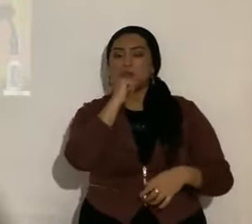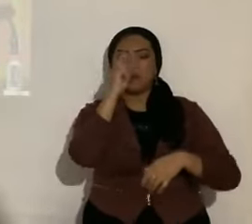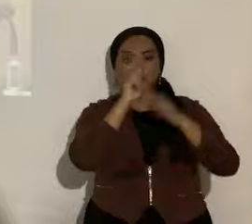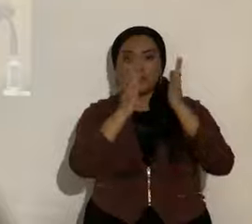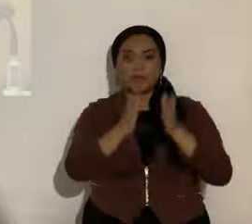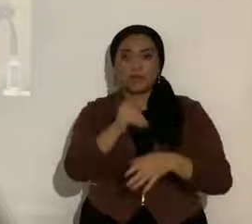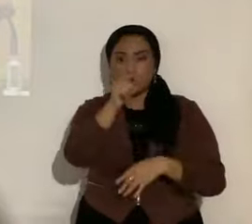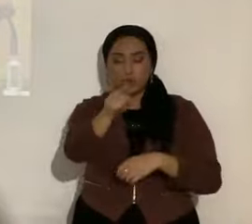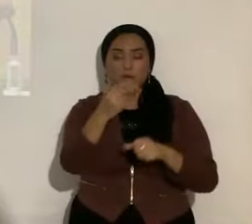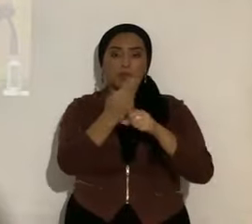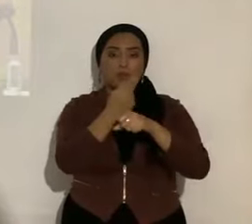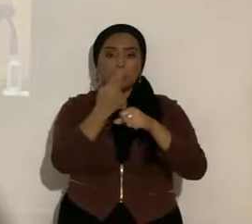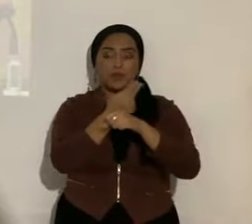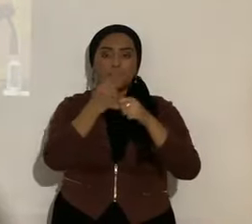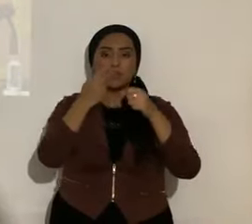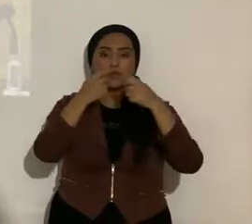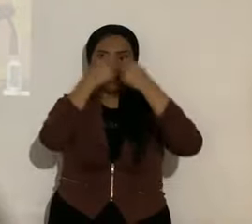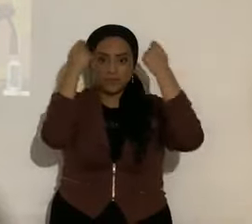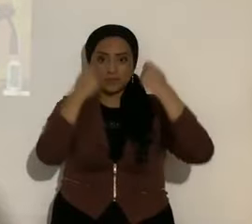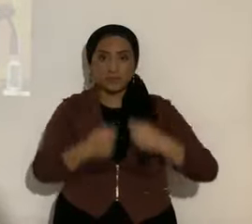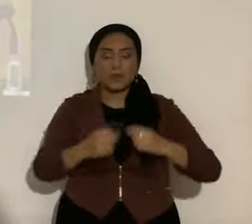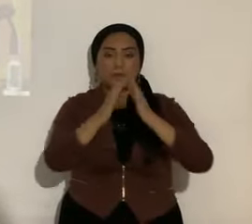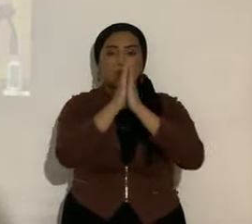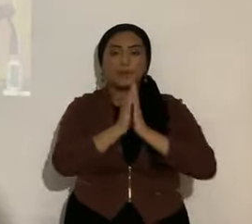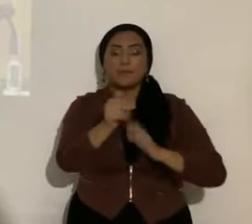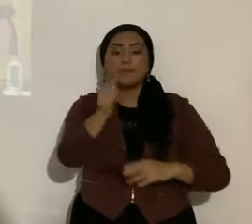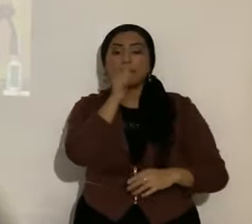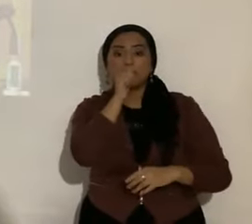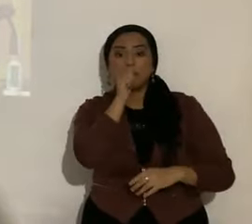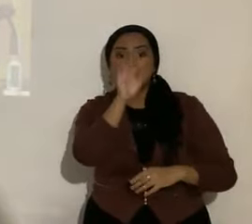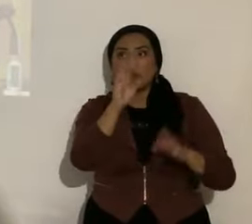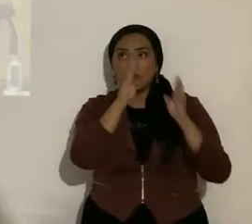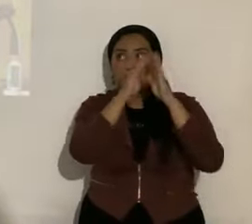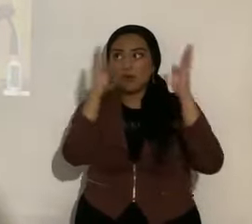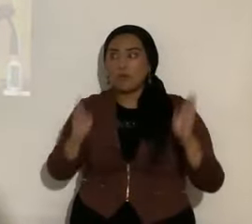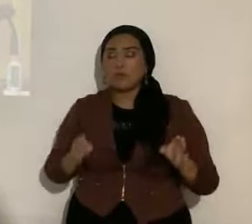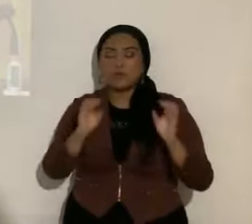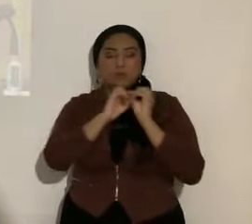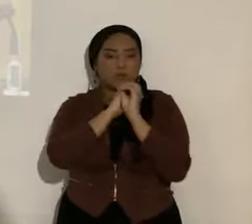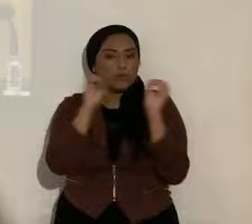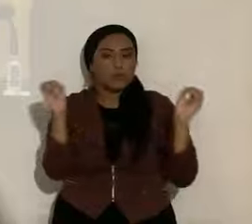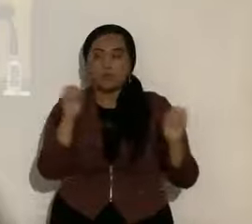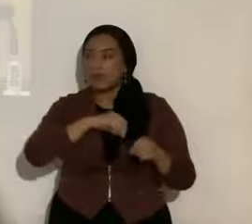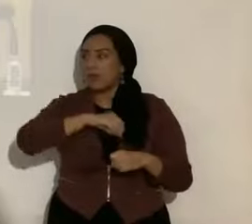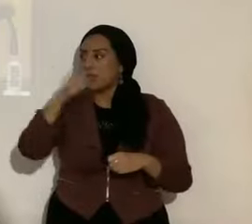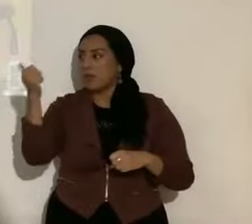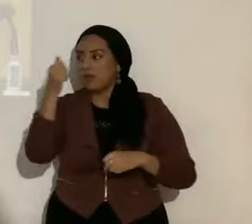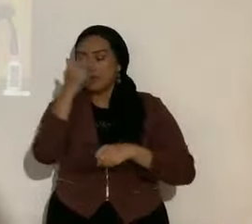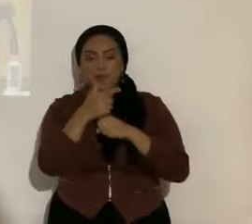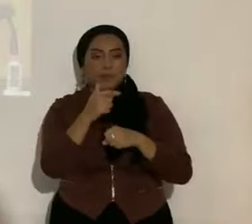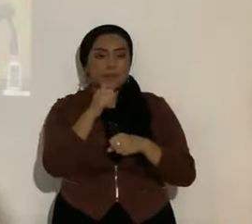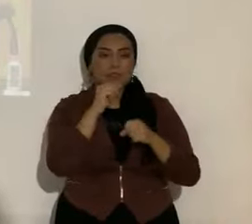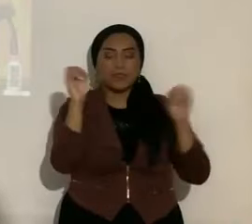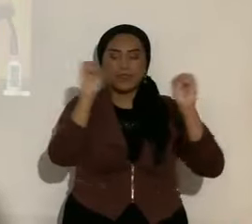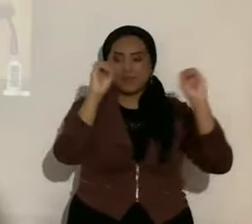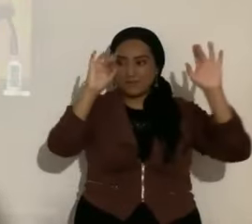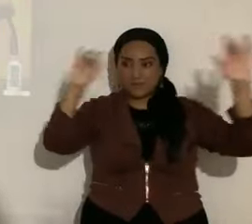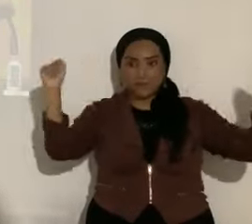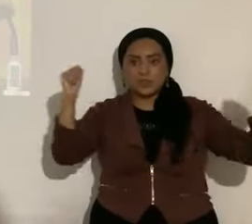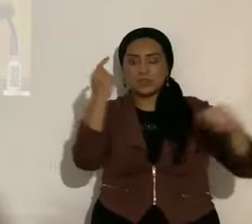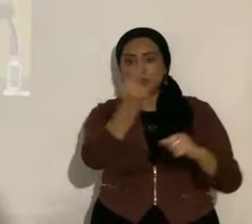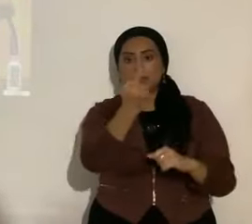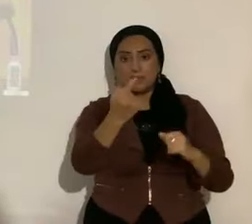¿has orado con tu talit en tu casa, en privado, donde nadie te vea, donde no haya otros hermanos, donde no esté tu roe? ¿Has